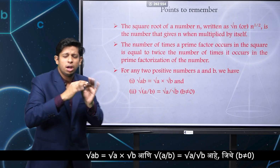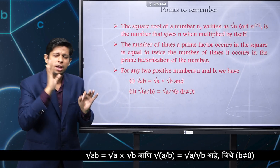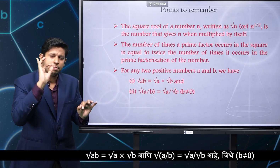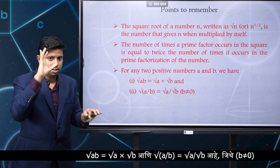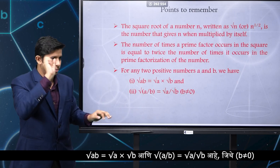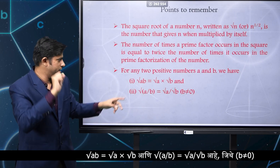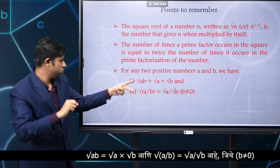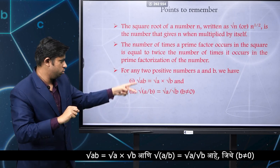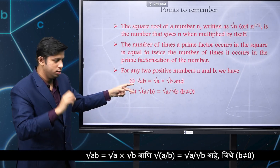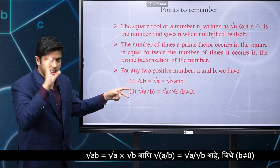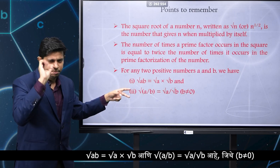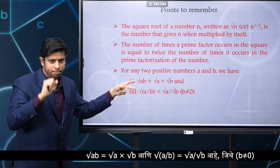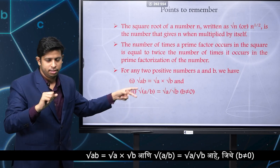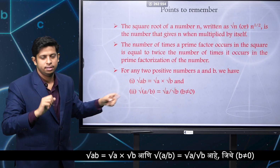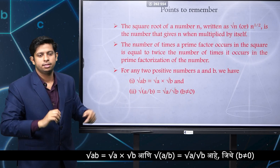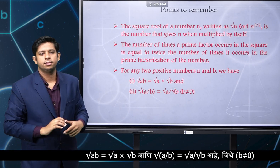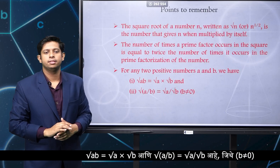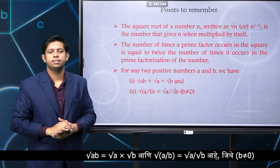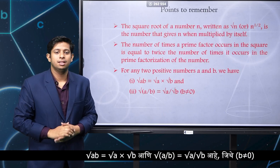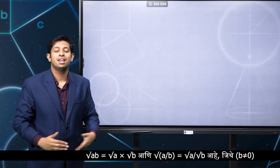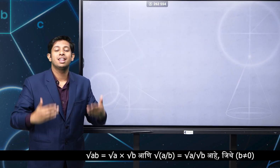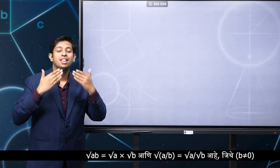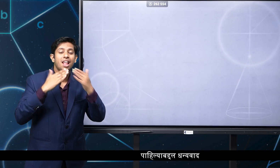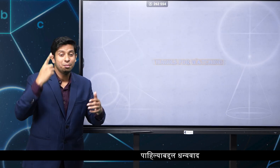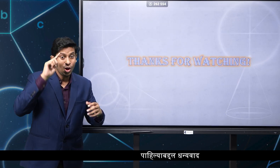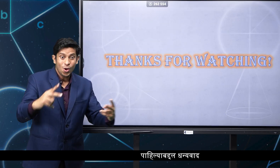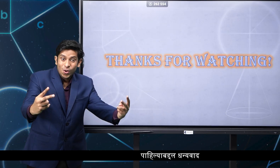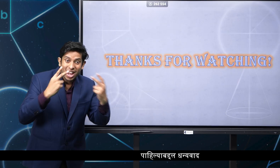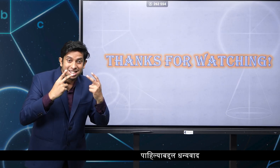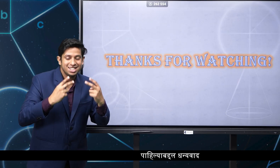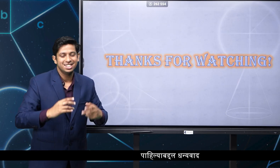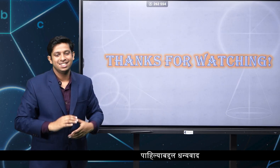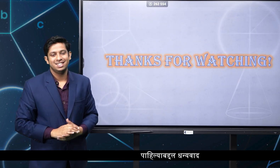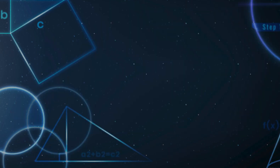पाहिल्याबद्दल धन्यवाद.